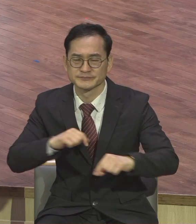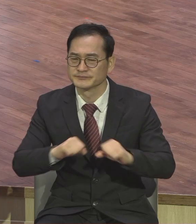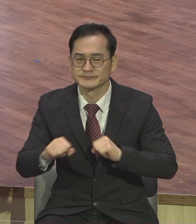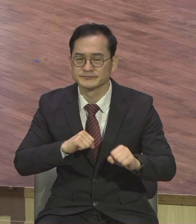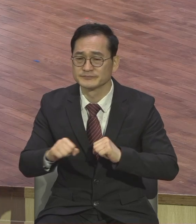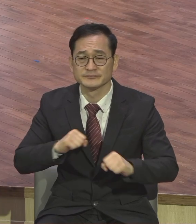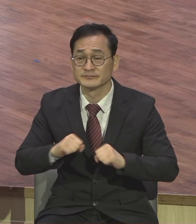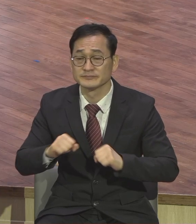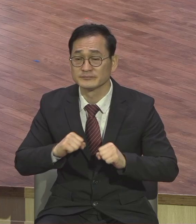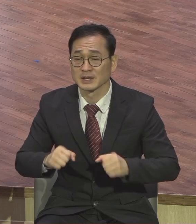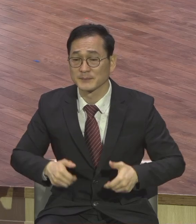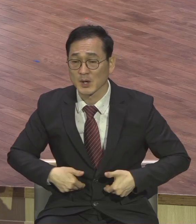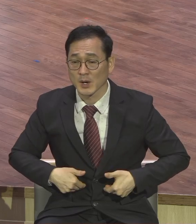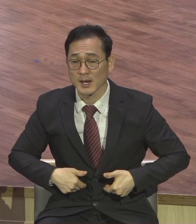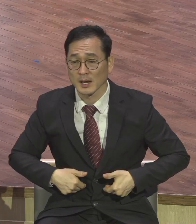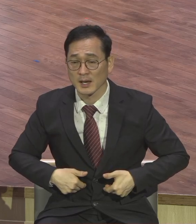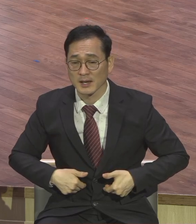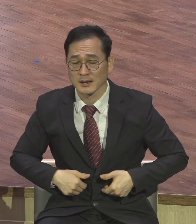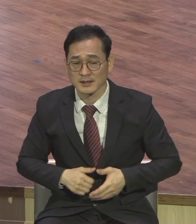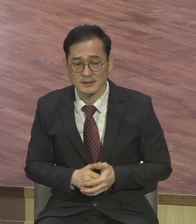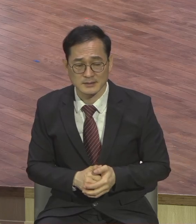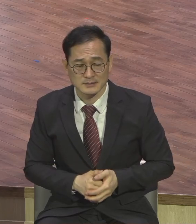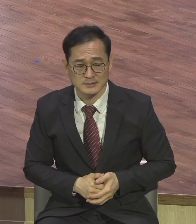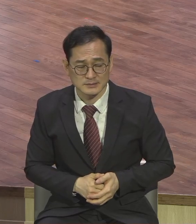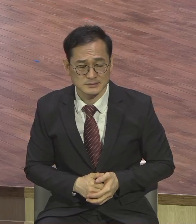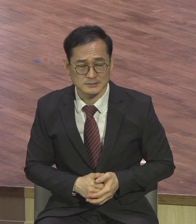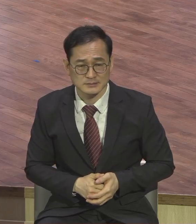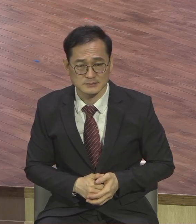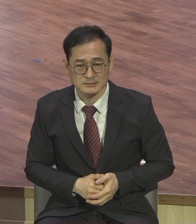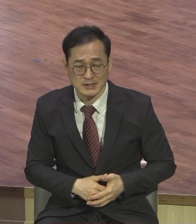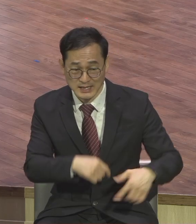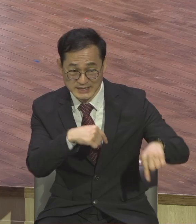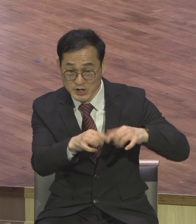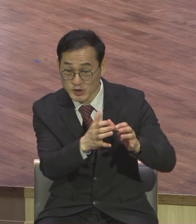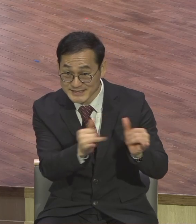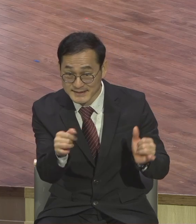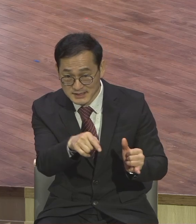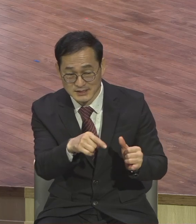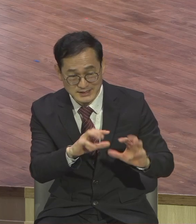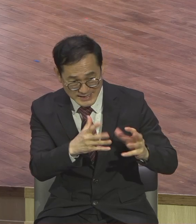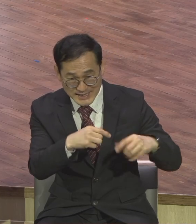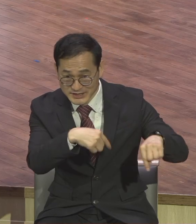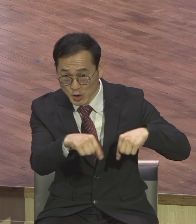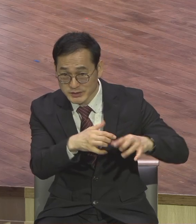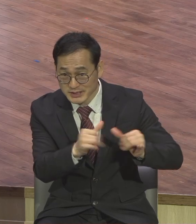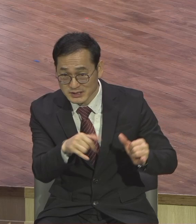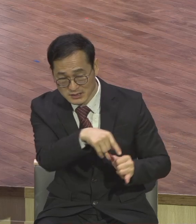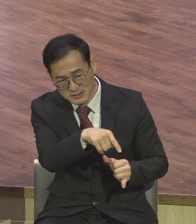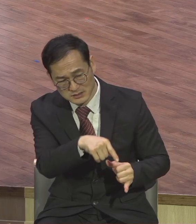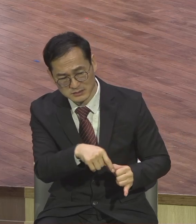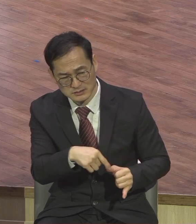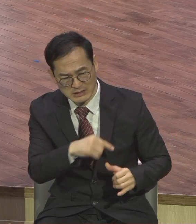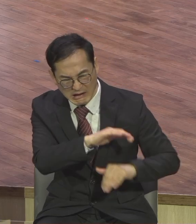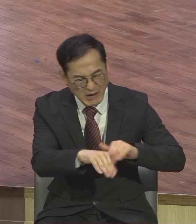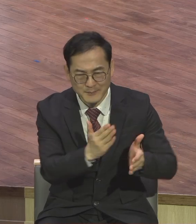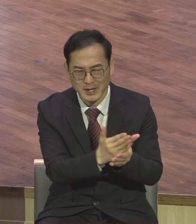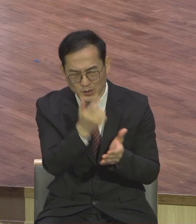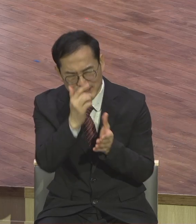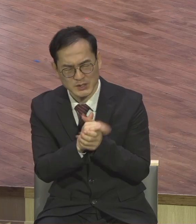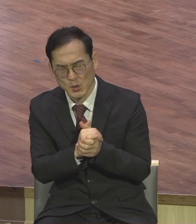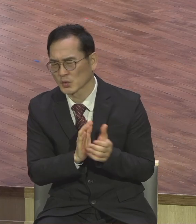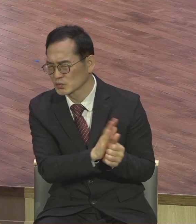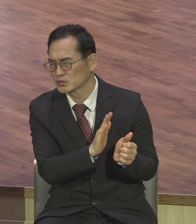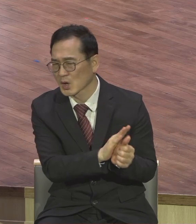이 세상 거는 정치인들 놔주고 그들 위해서 기도만 해주고 우리는 영적 세계 예수 그리스도를 통해